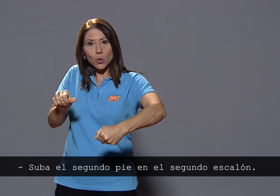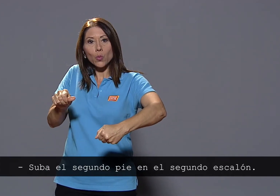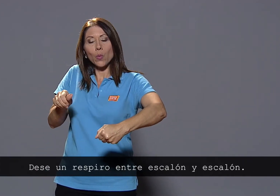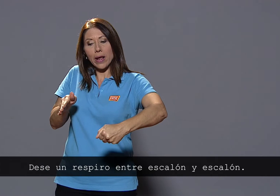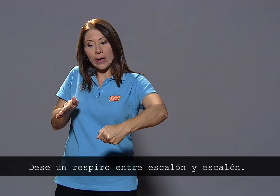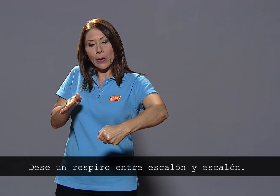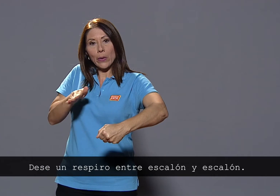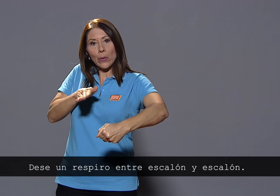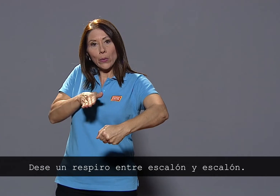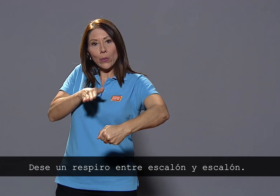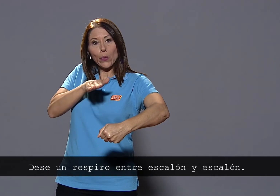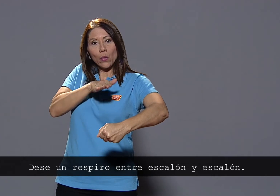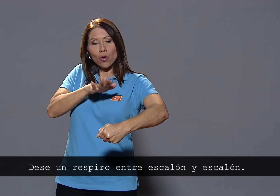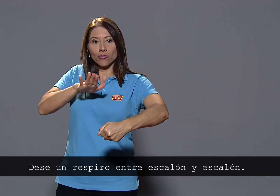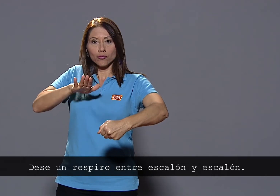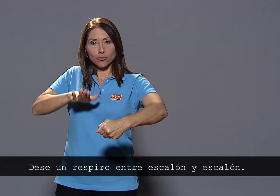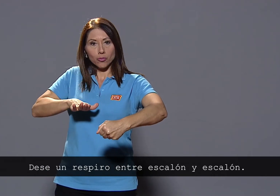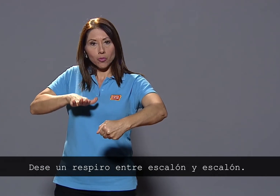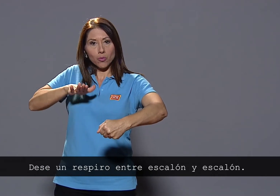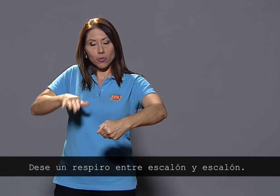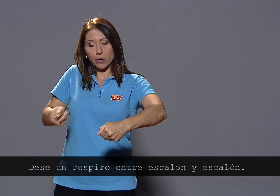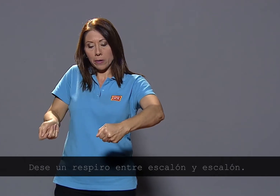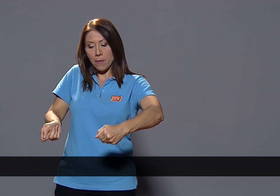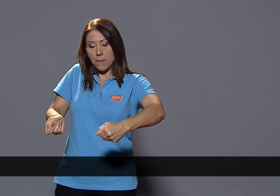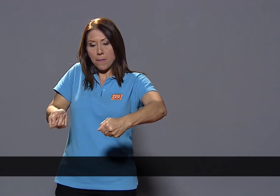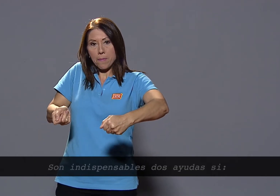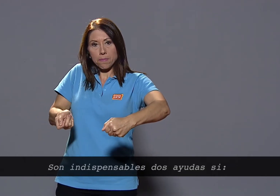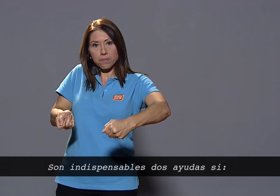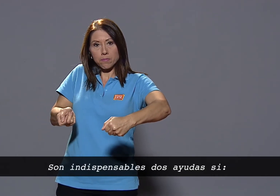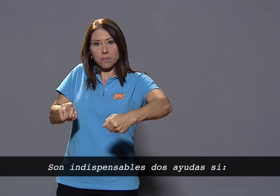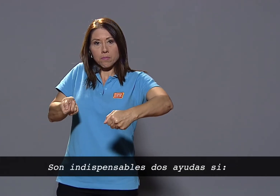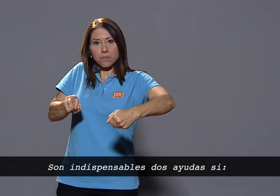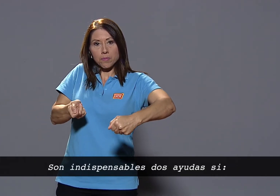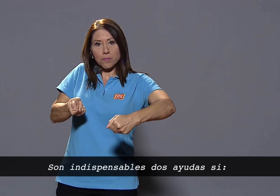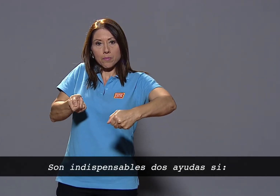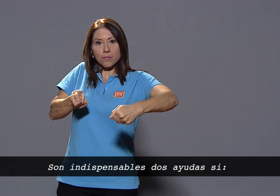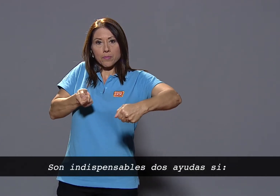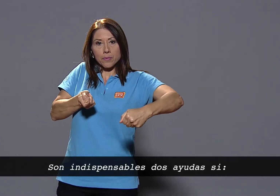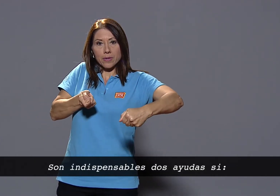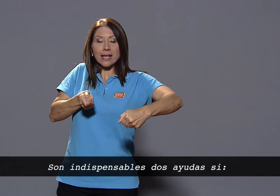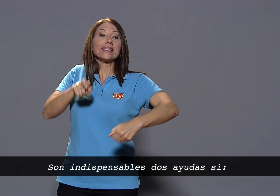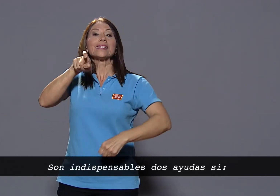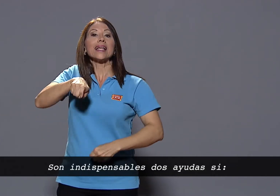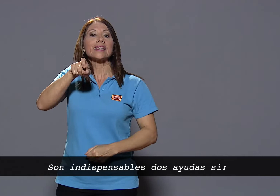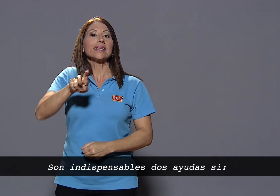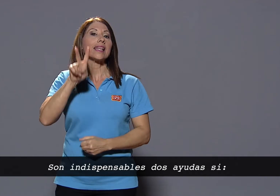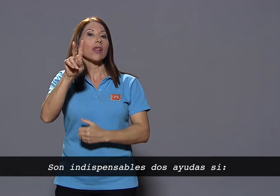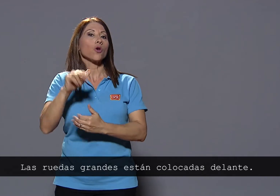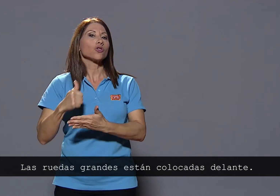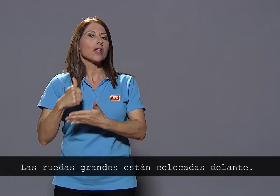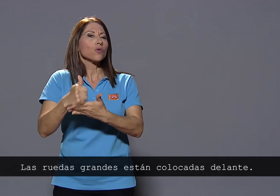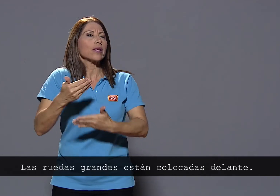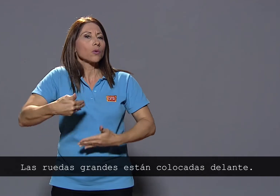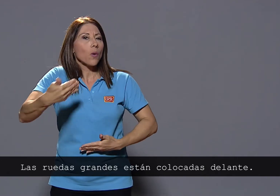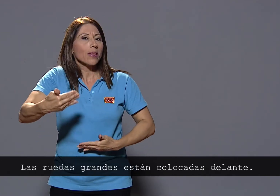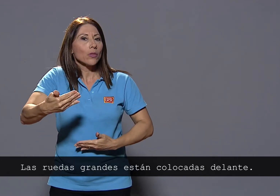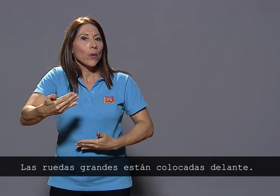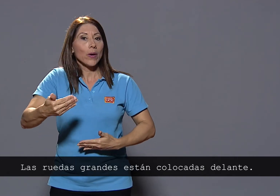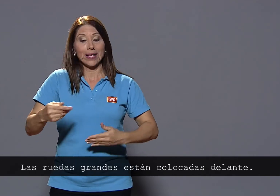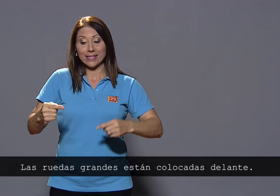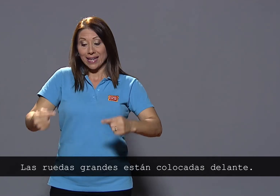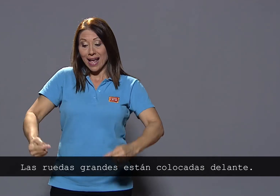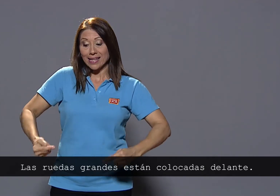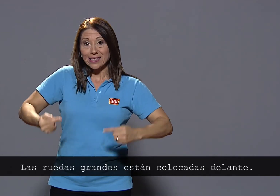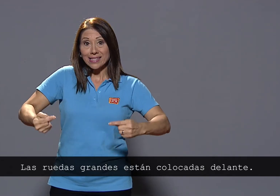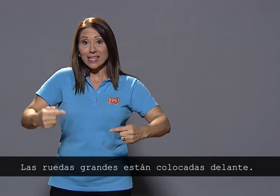escalón. Dese un respiro entre escalón y escalón. ¿Son indispensables dos ayudas? Sí. Las ruedas grandes